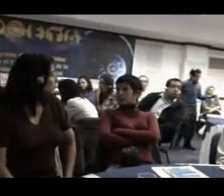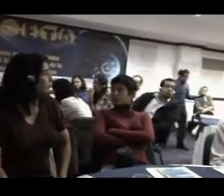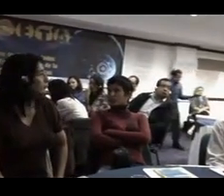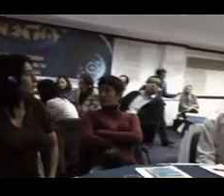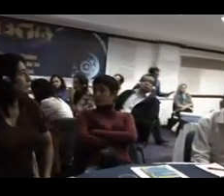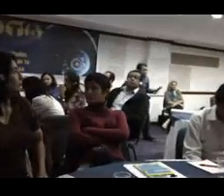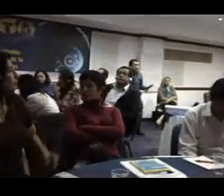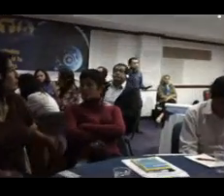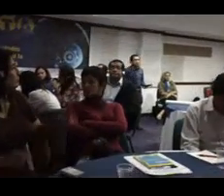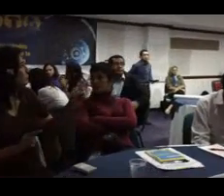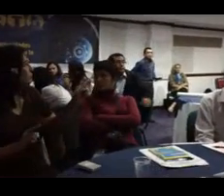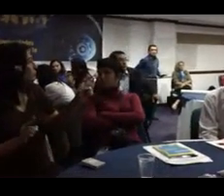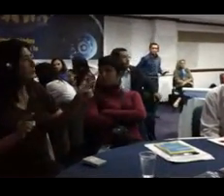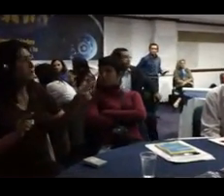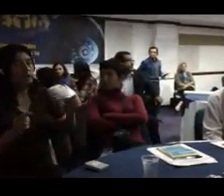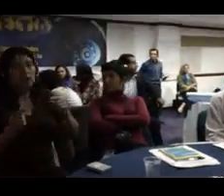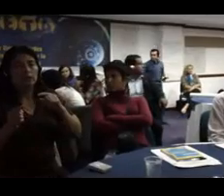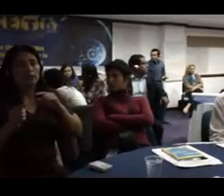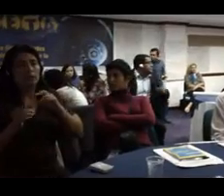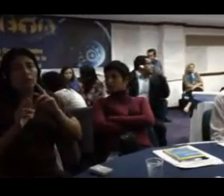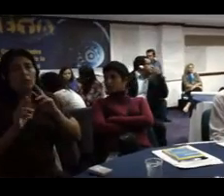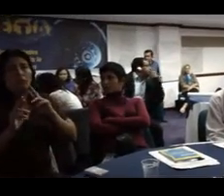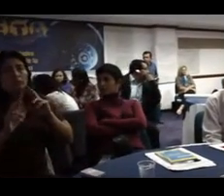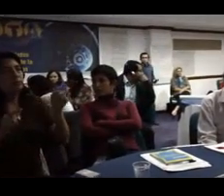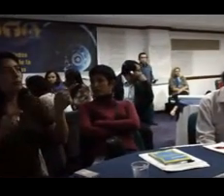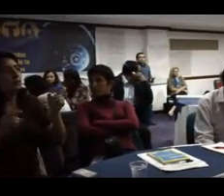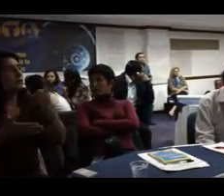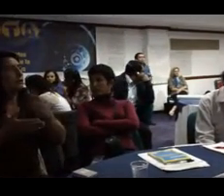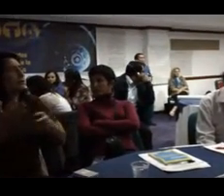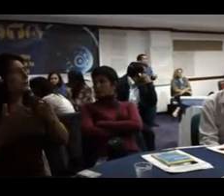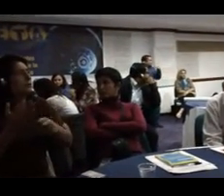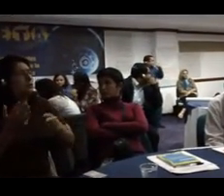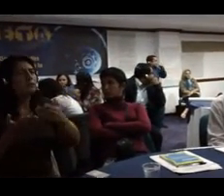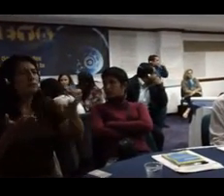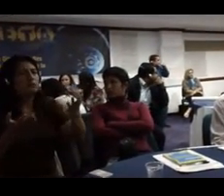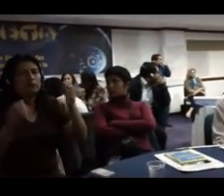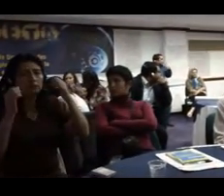Comentarios al respecto, ¿qué piensan acerca de la propuesta de Amércias?